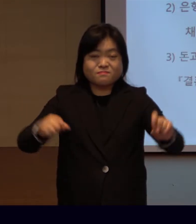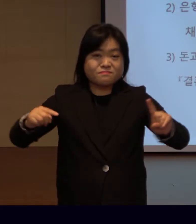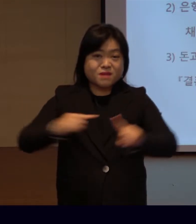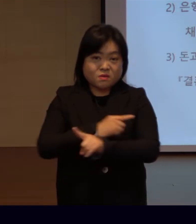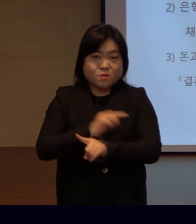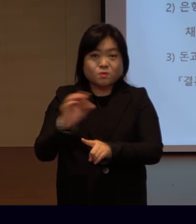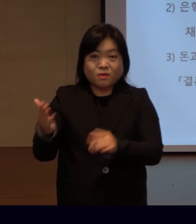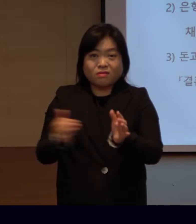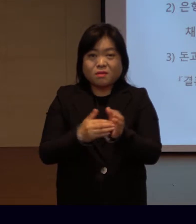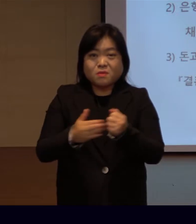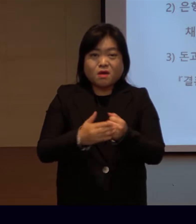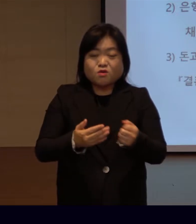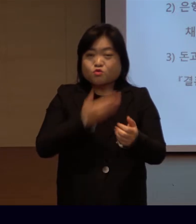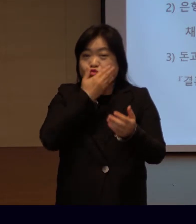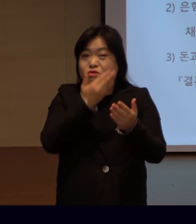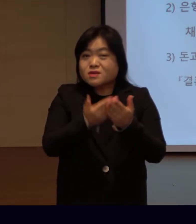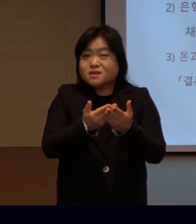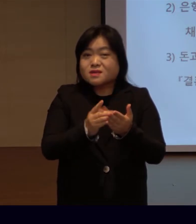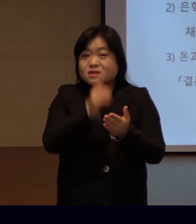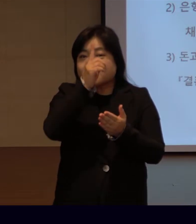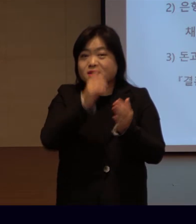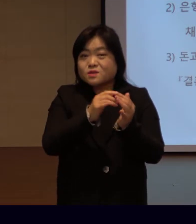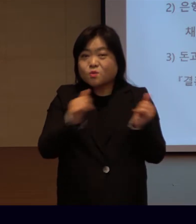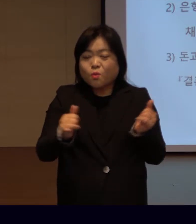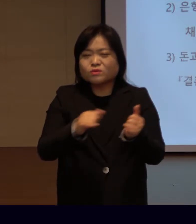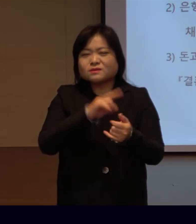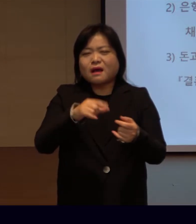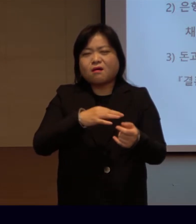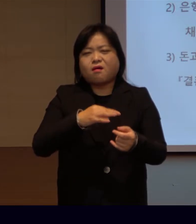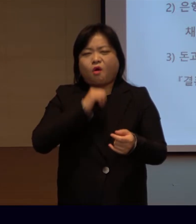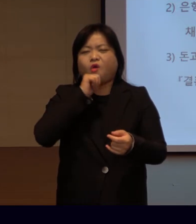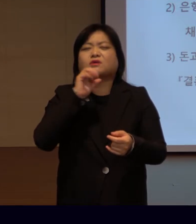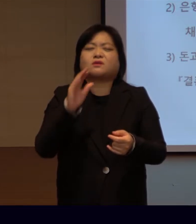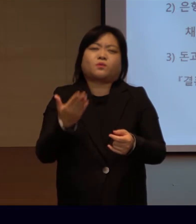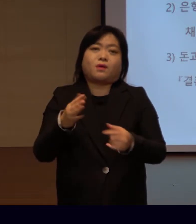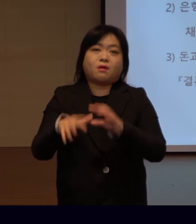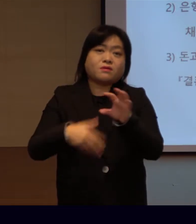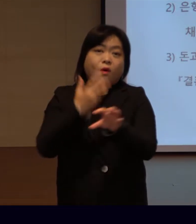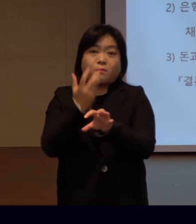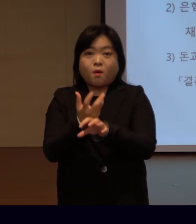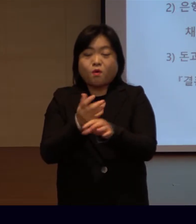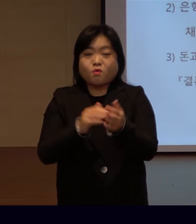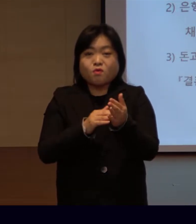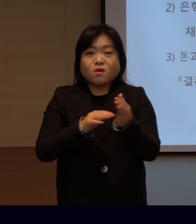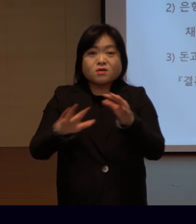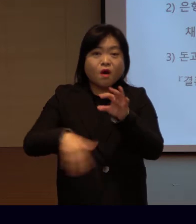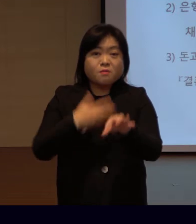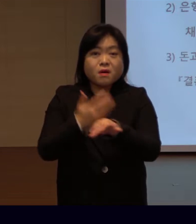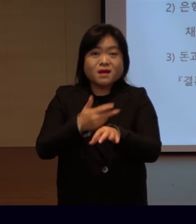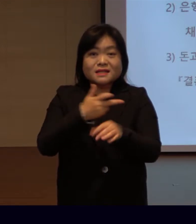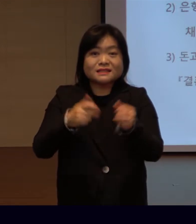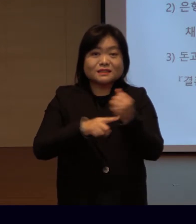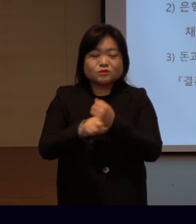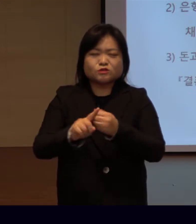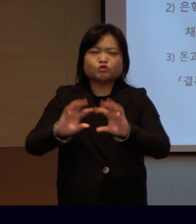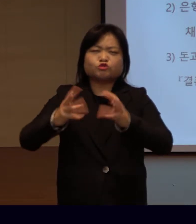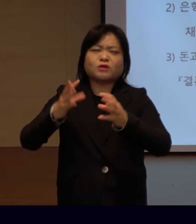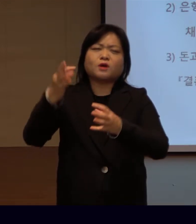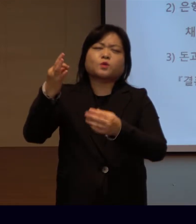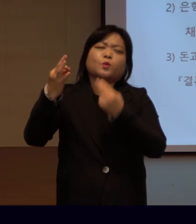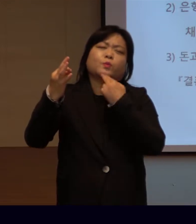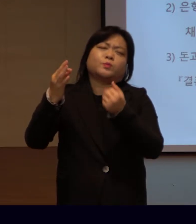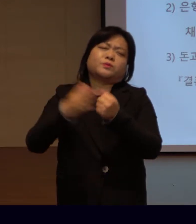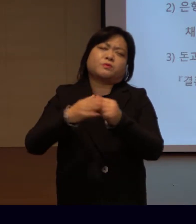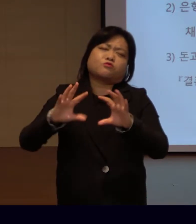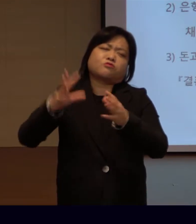귀족들은 알거지가 된 거죠. 왜냐하면 물론 혁명이 일어났던 가장 큰 이유는 국가에 돈이 없었기 때문입니다.